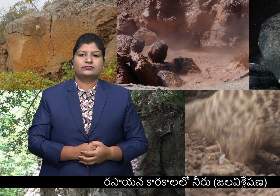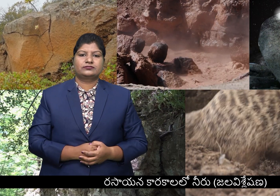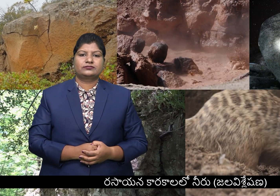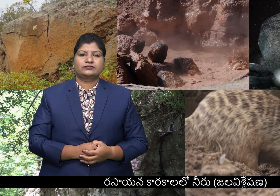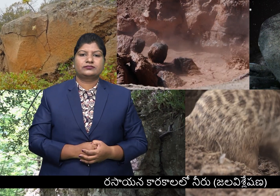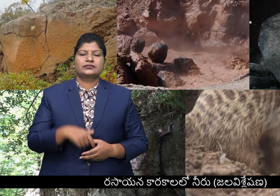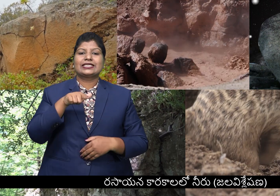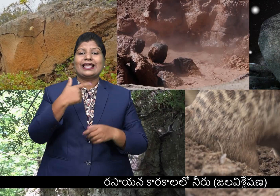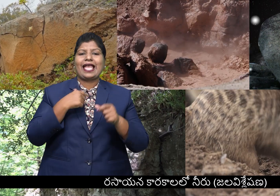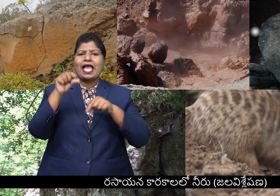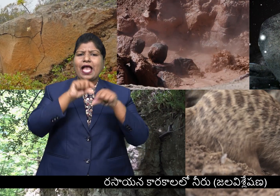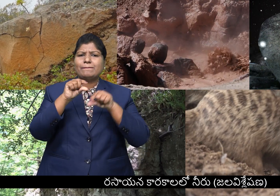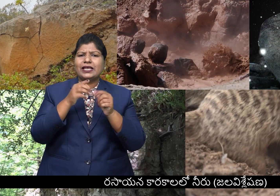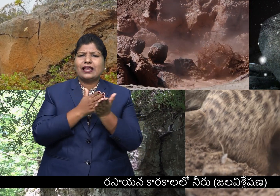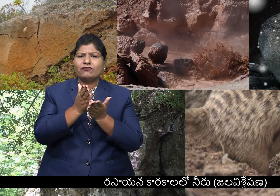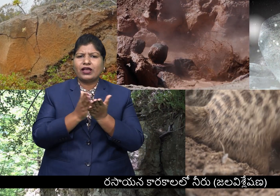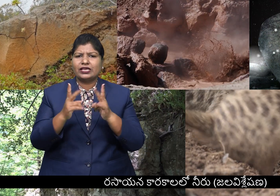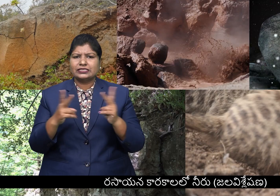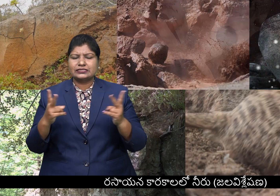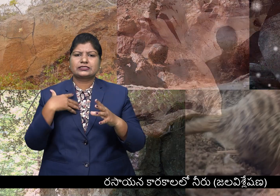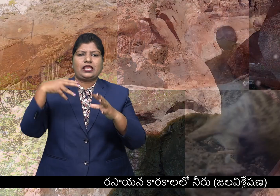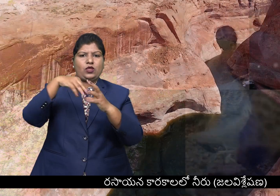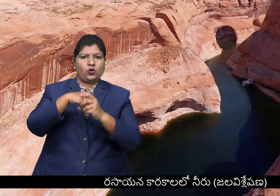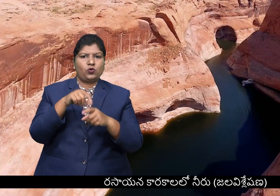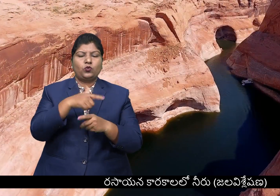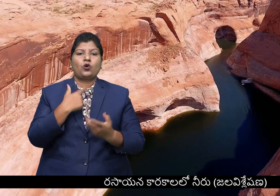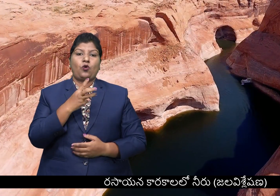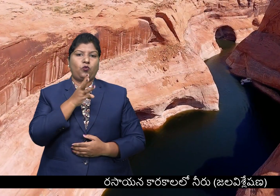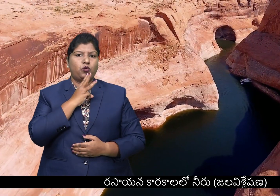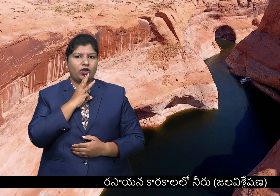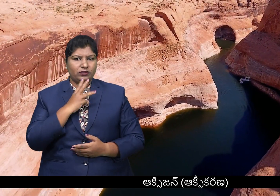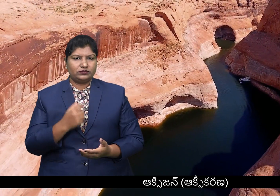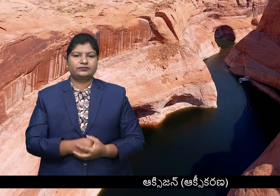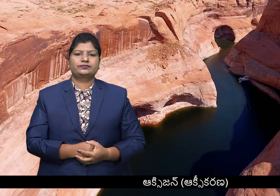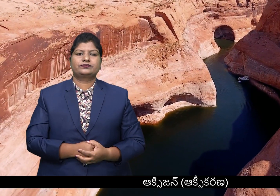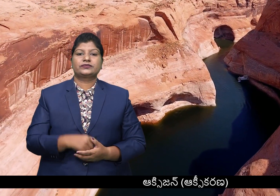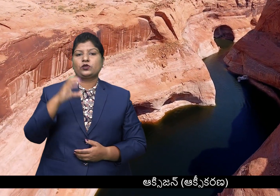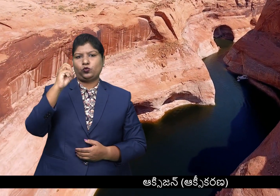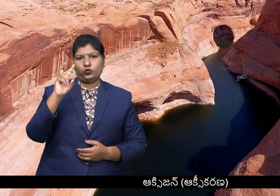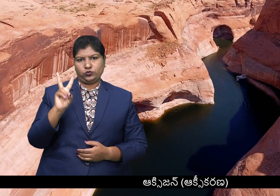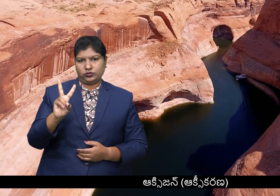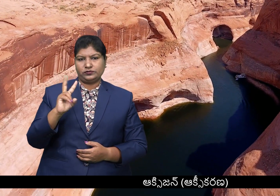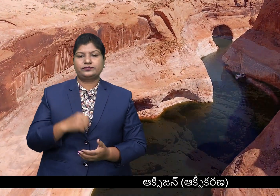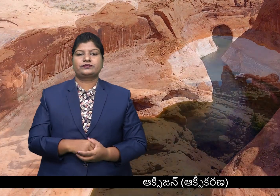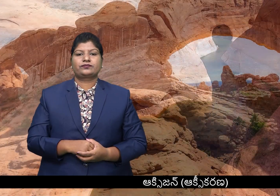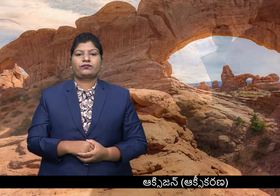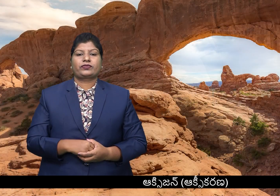రసాయన కారకాలలో నీరు, జల విశ్లేషణ, ఆక్సిజన్, ఆక్సీకరణ,